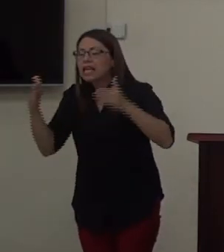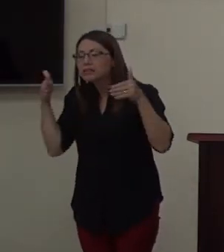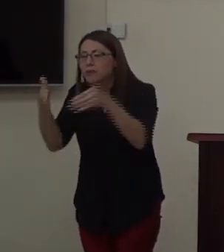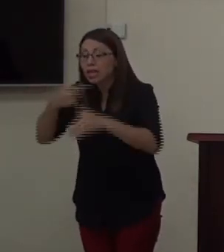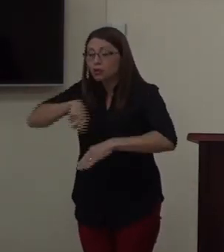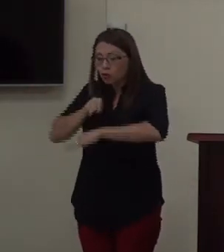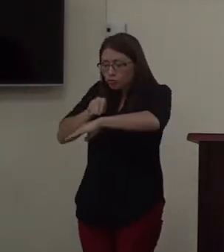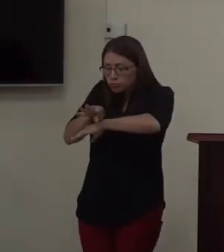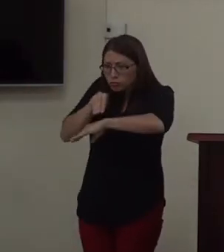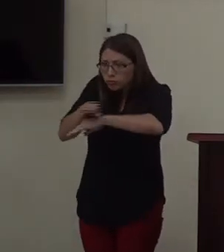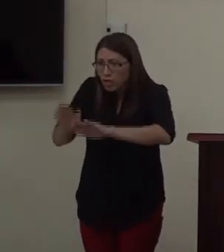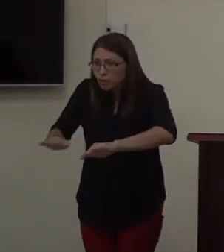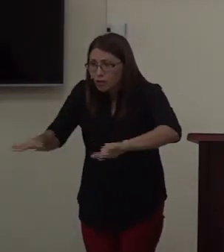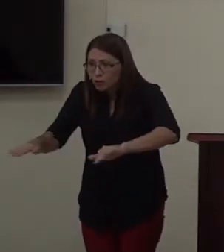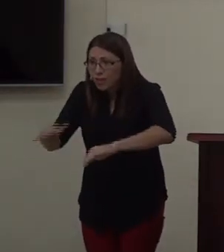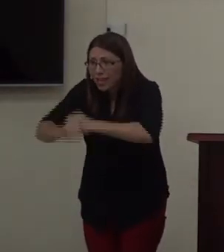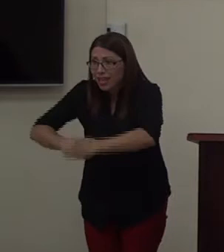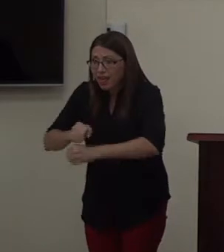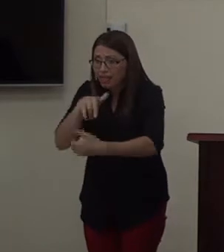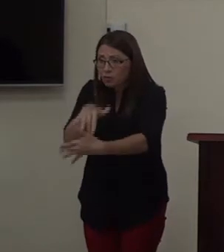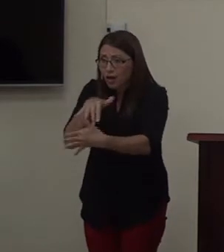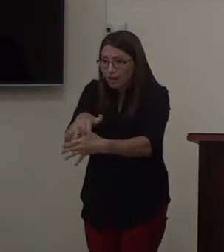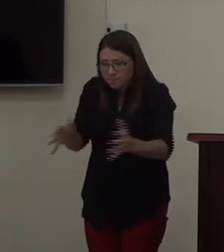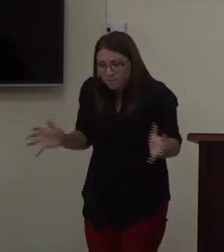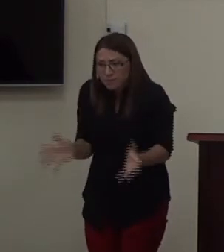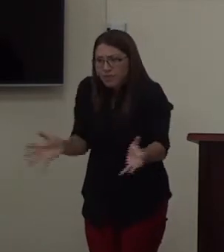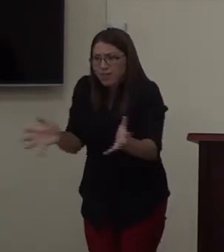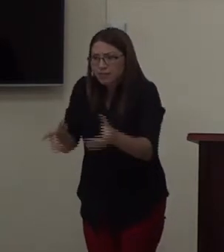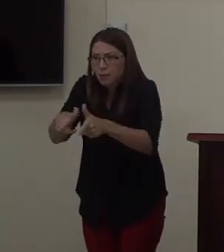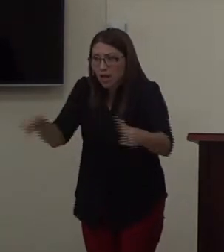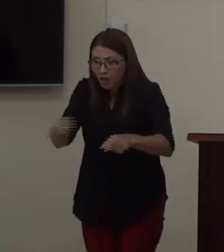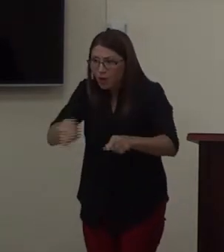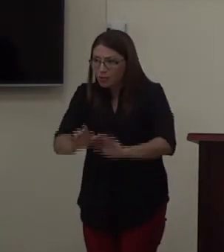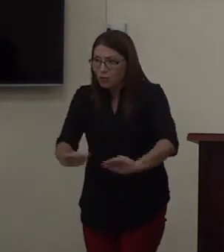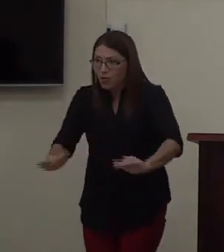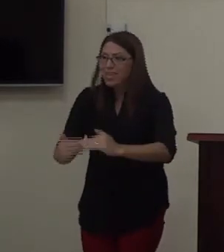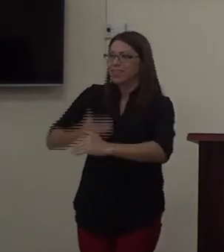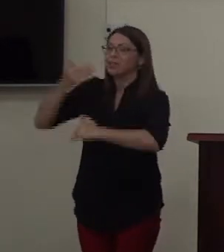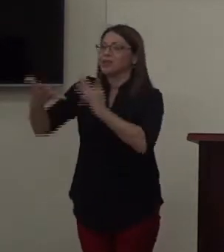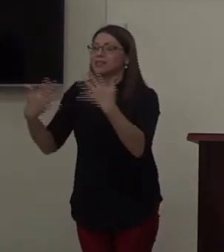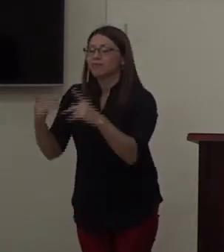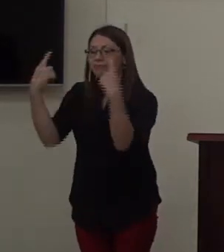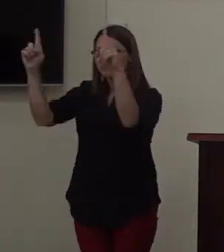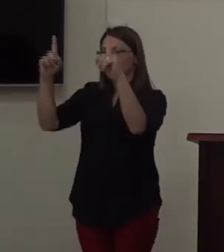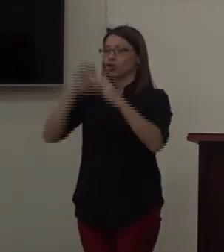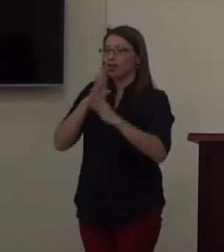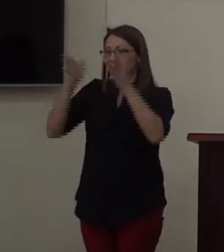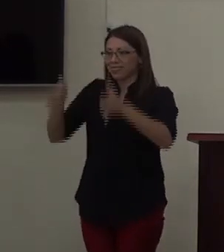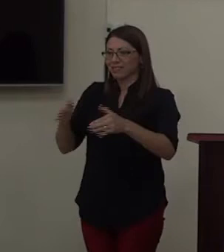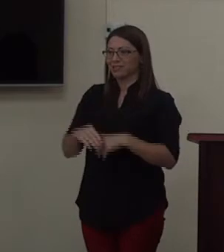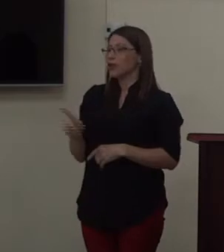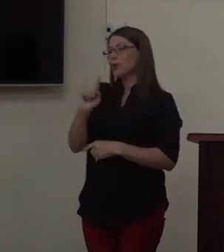incidimos en los niños en edad escolar, revitalizamos la lengua en los niños en edad escolar, después vamos a tener a los hablantes, ¿verdad? No está dicho